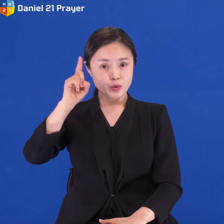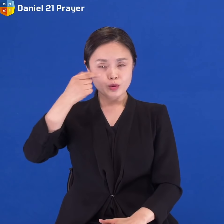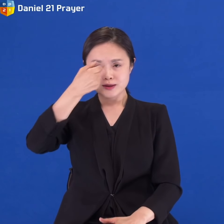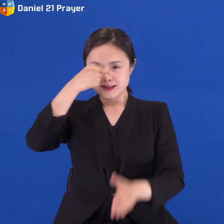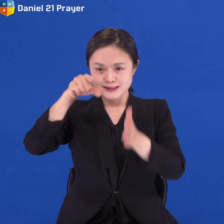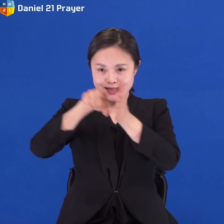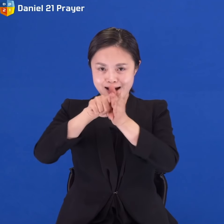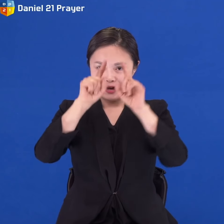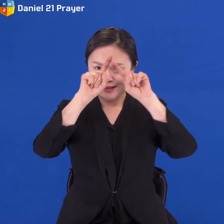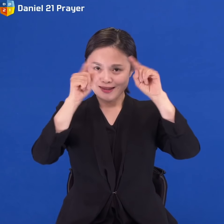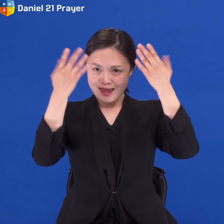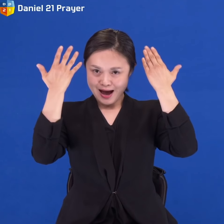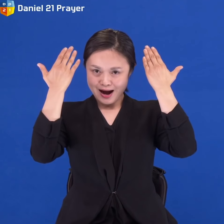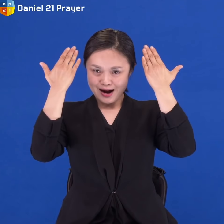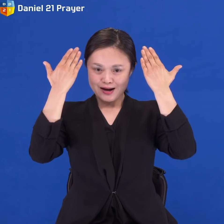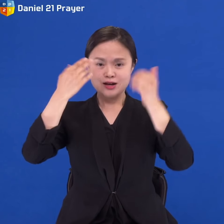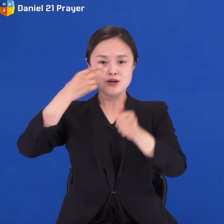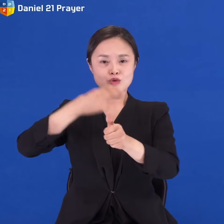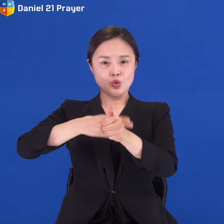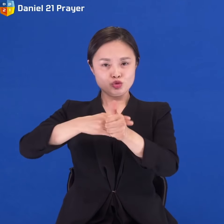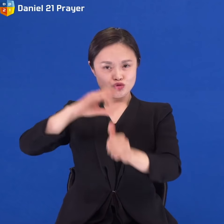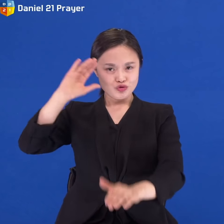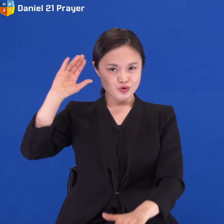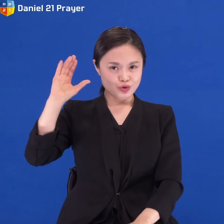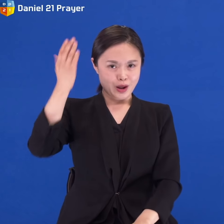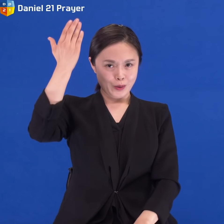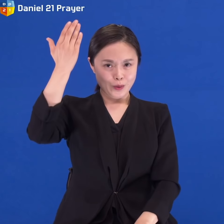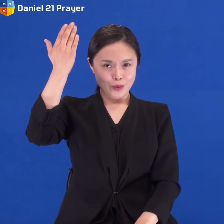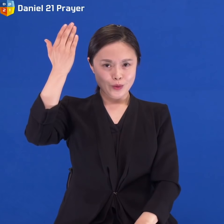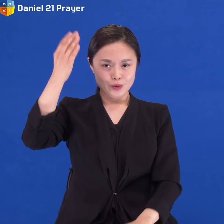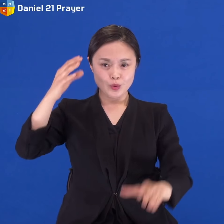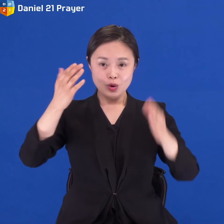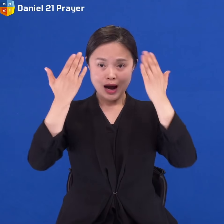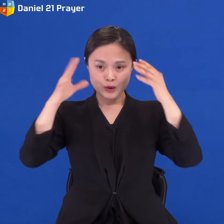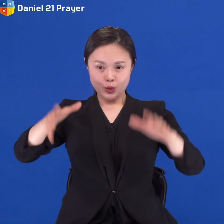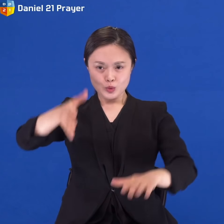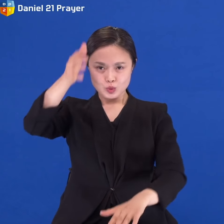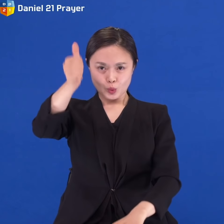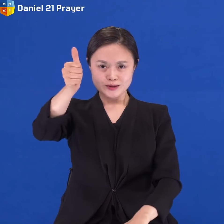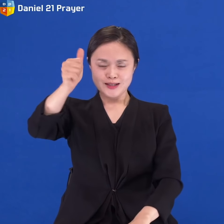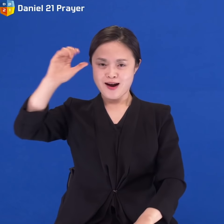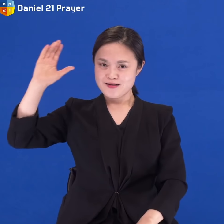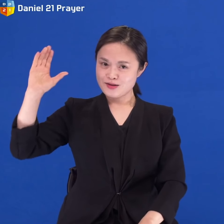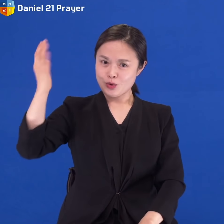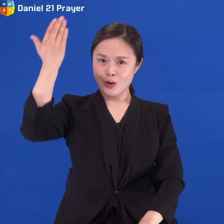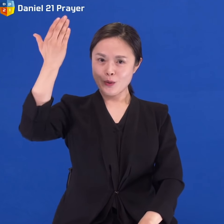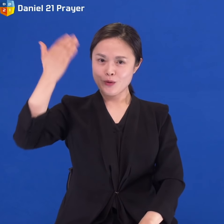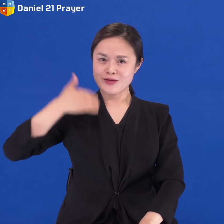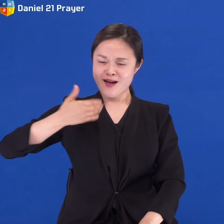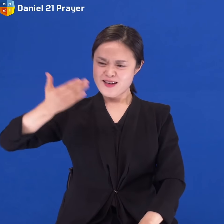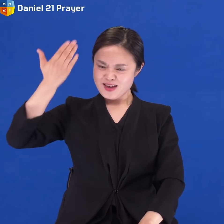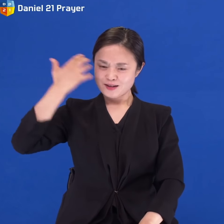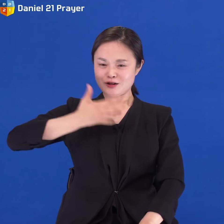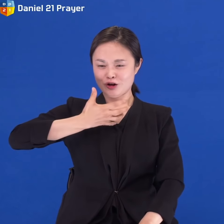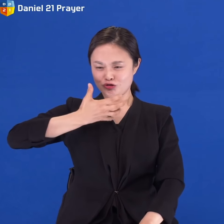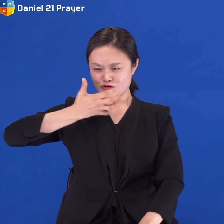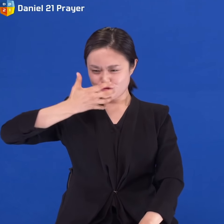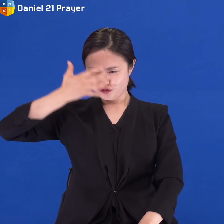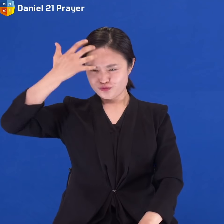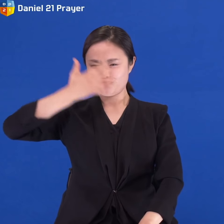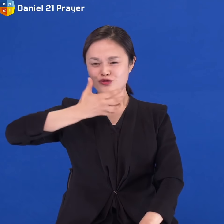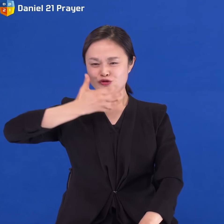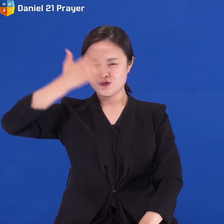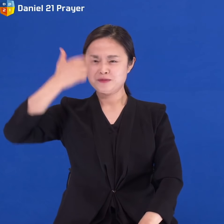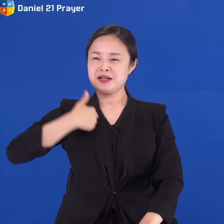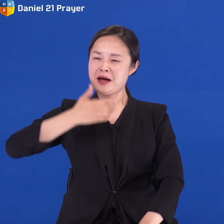되고 신학대학교 군소신학대학교의 총장이 되고 아주 야무진 꿈 가지고 있었기